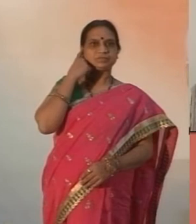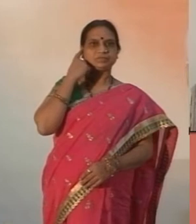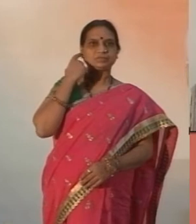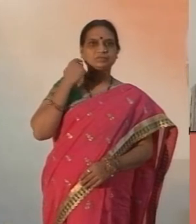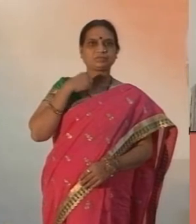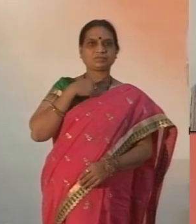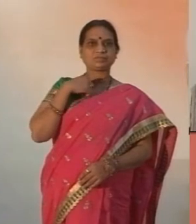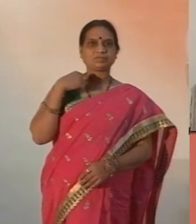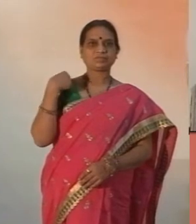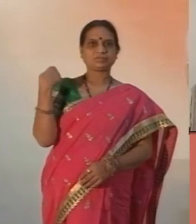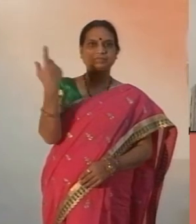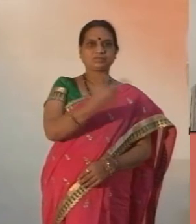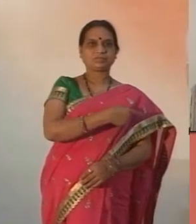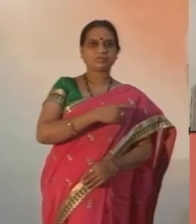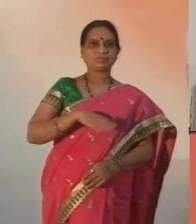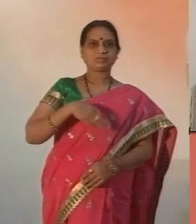हम रोज